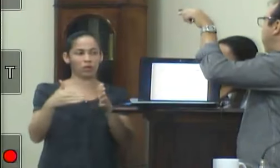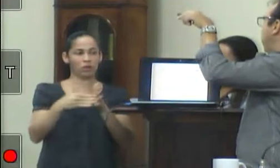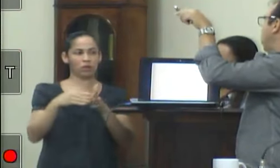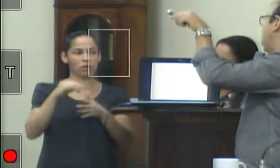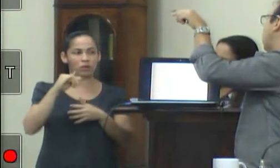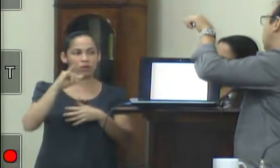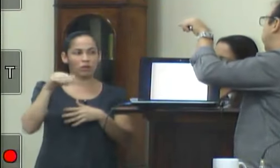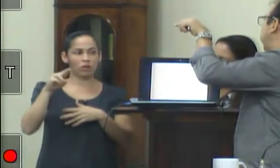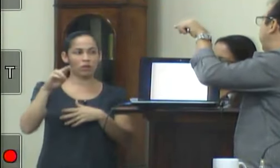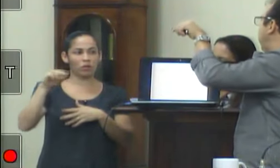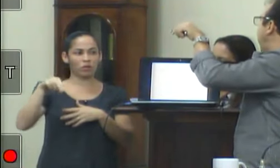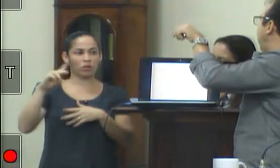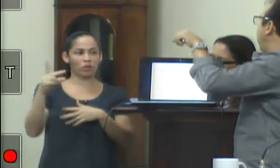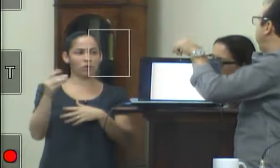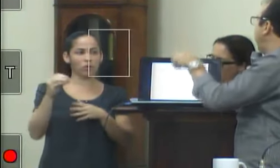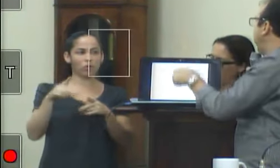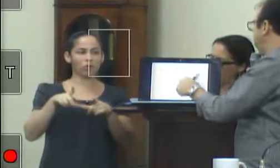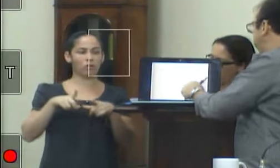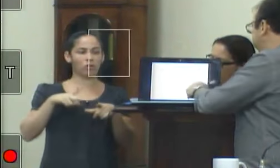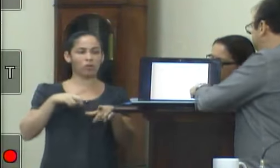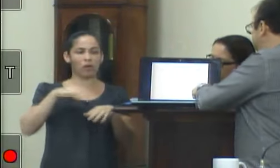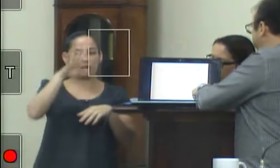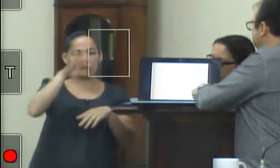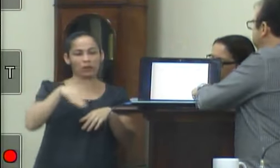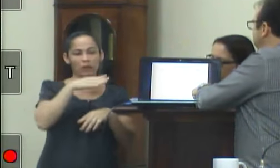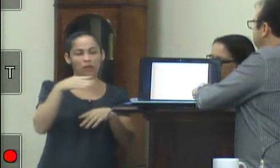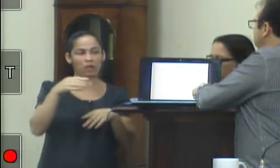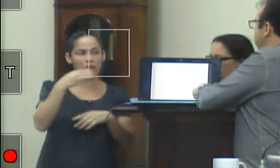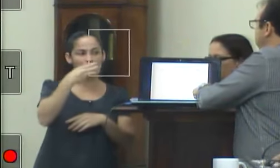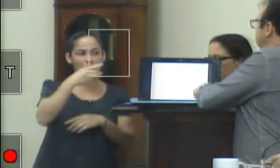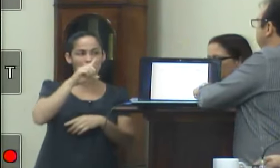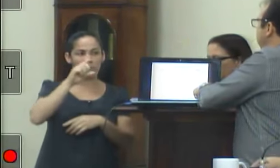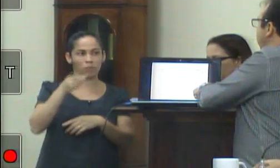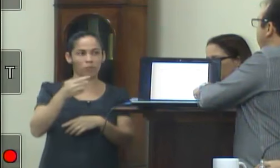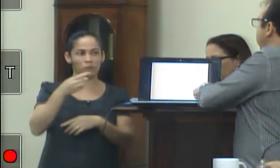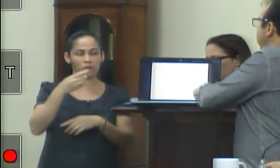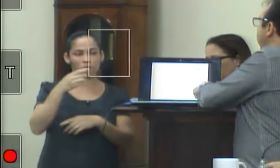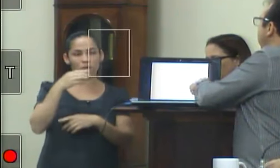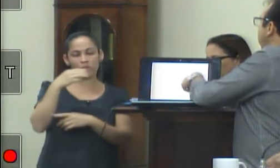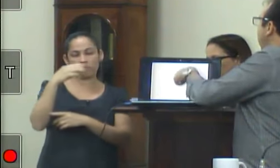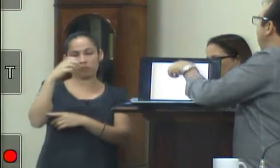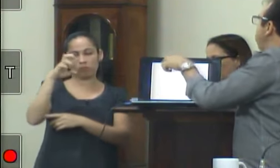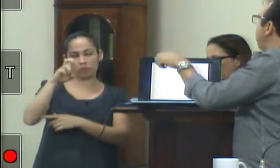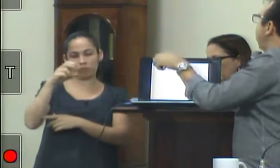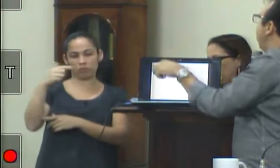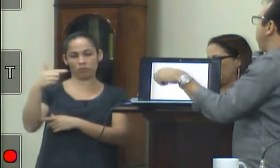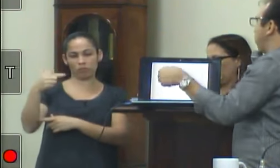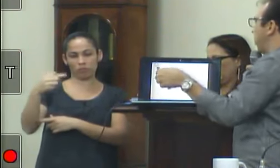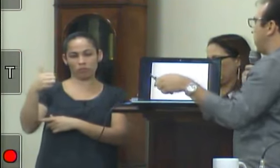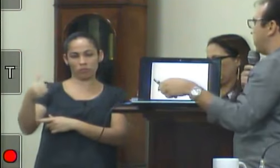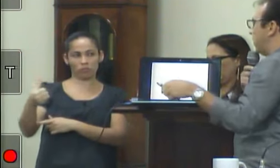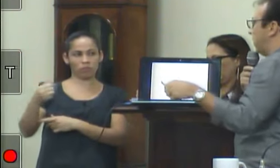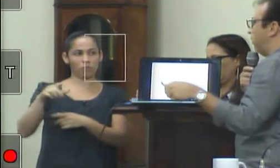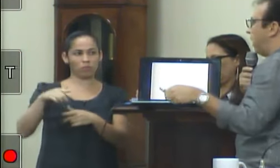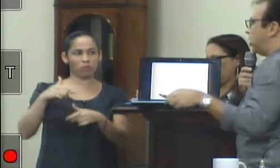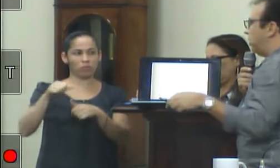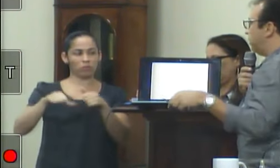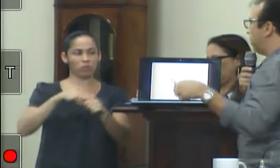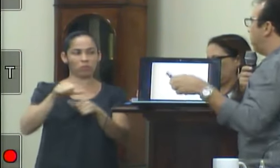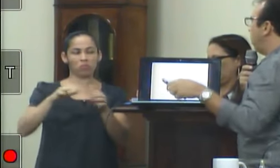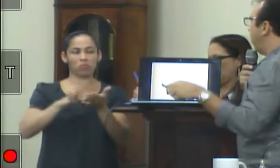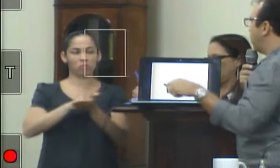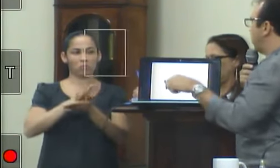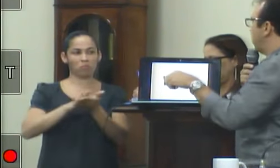pegou o período todo que já tem tabulado, né? 3.576 internações, não observamos mudanças